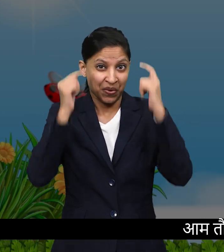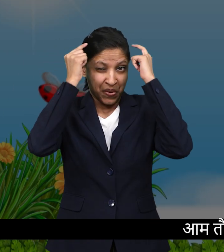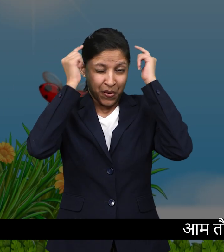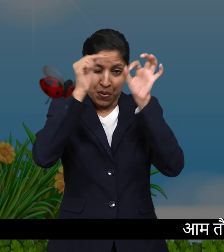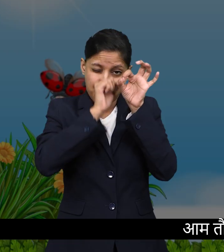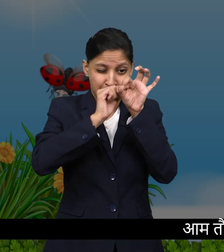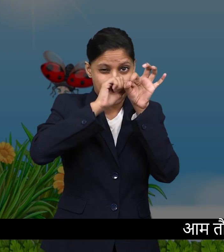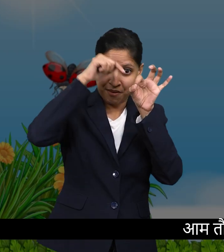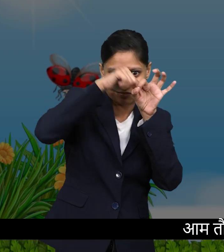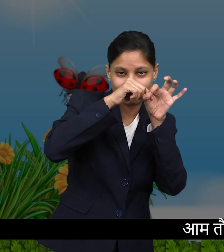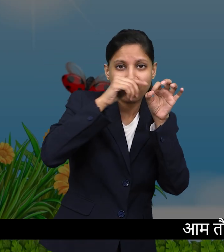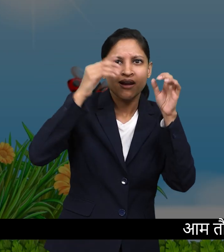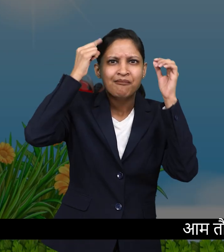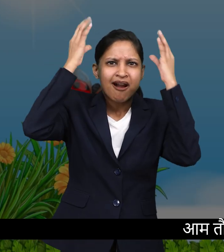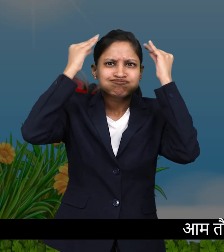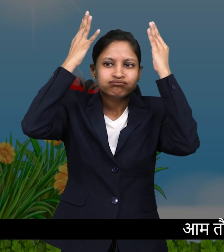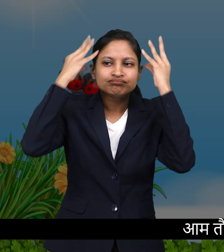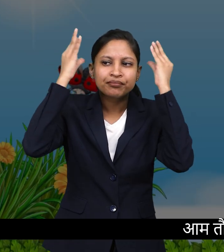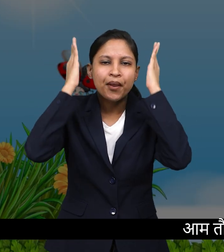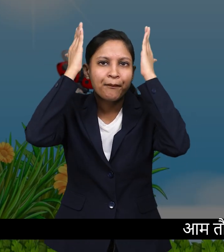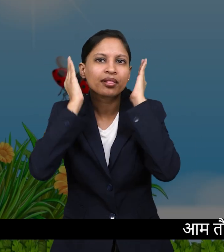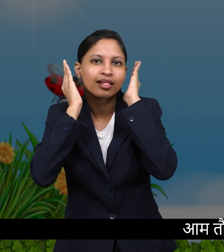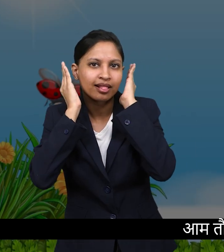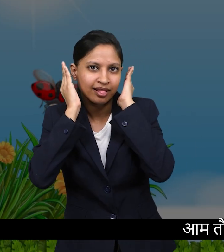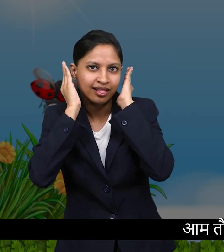आमतौर पर छेद पंखों से ढके होते हैं।